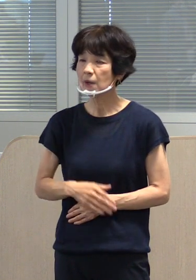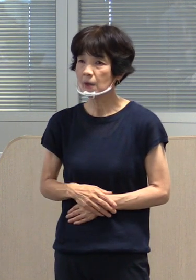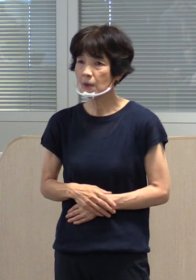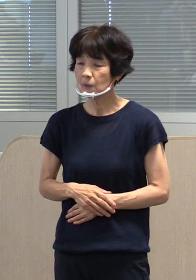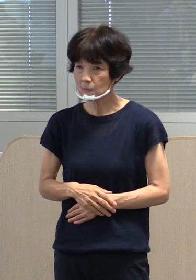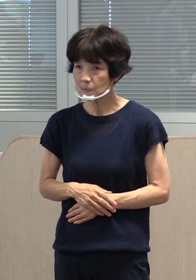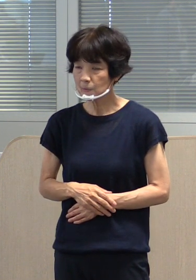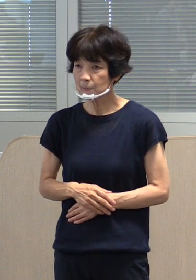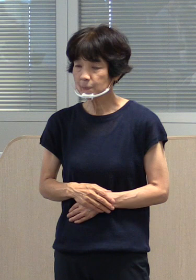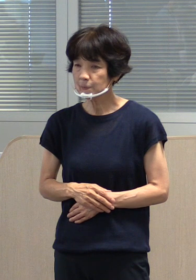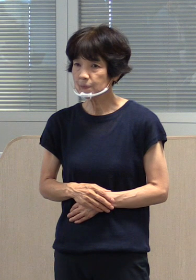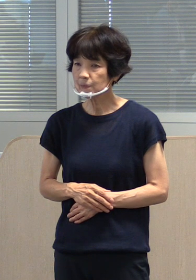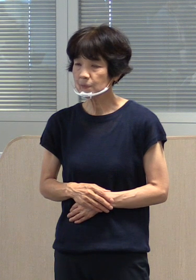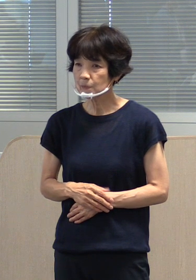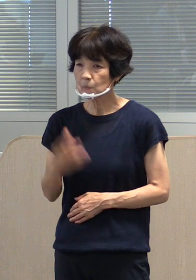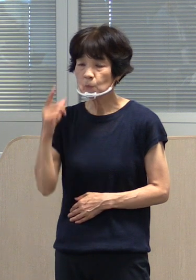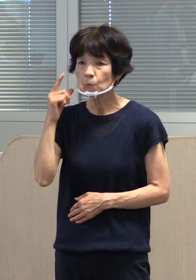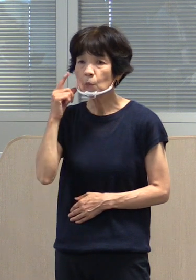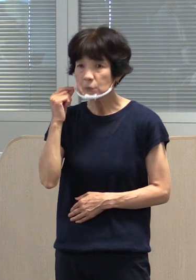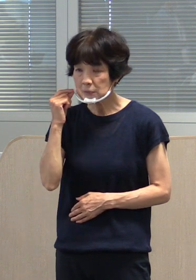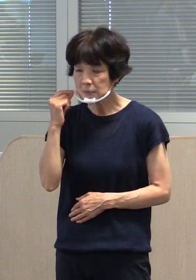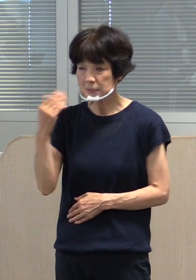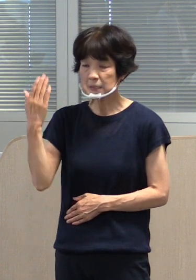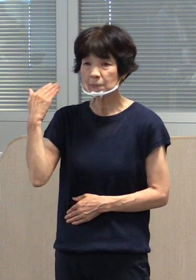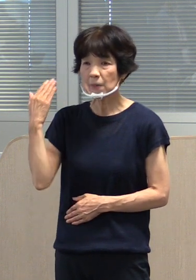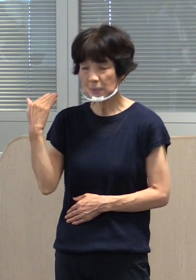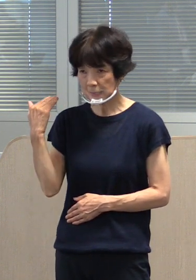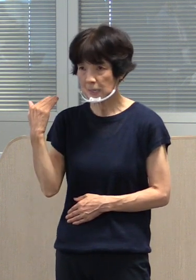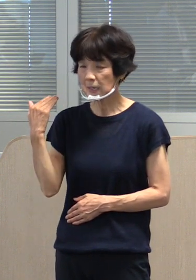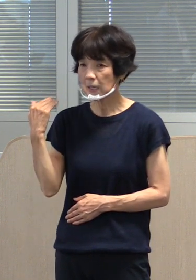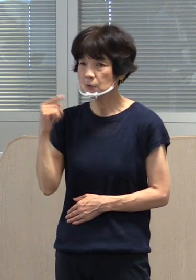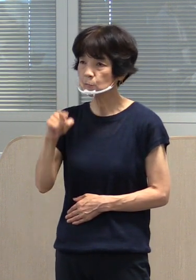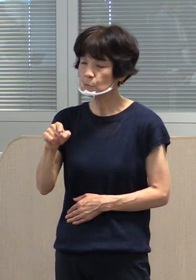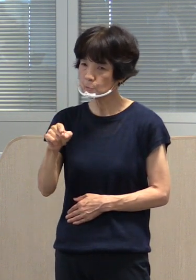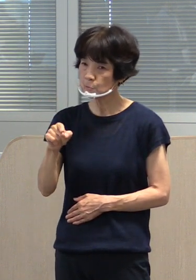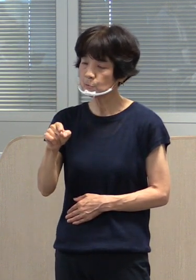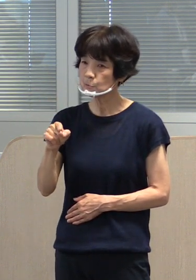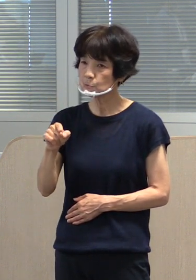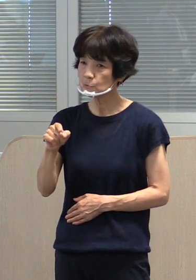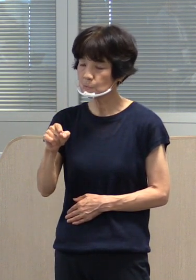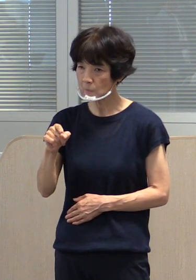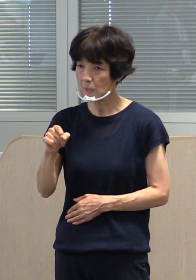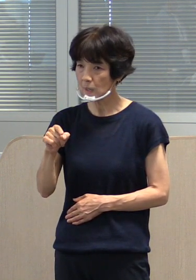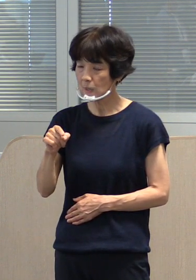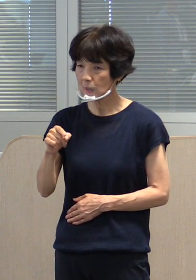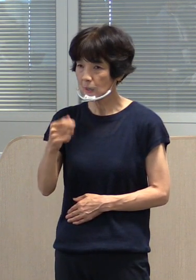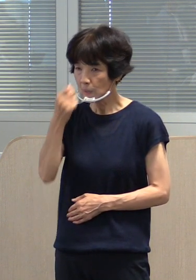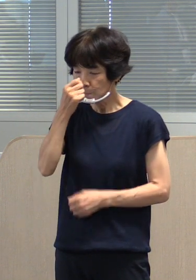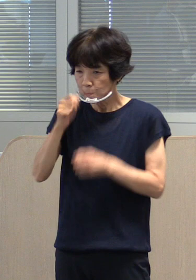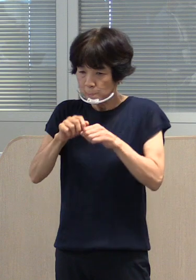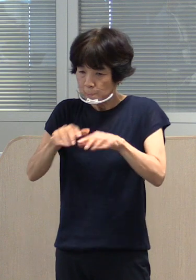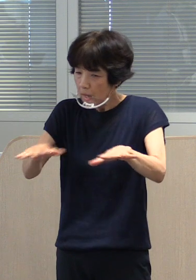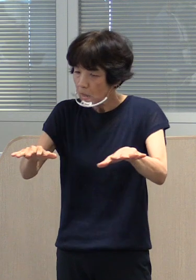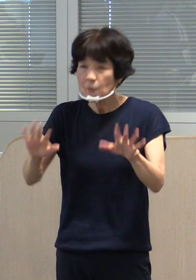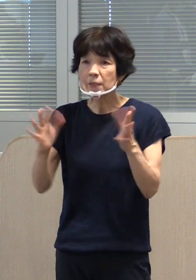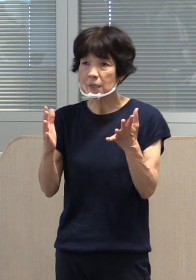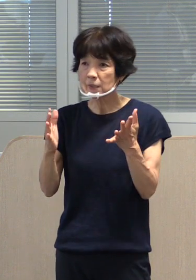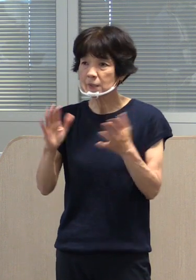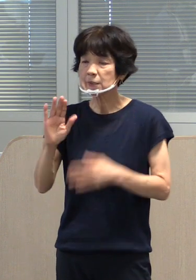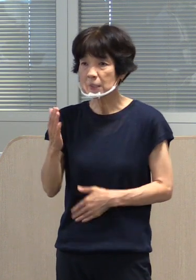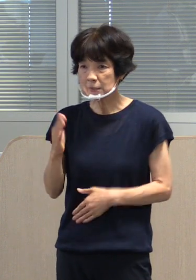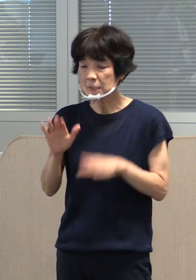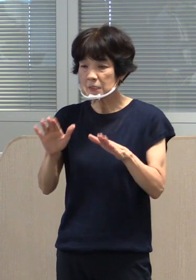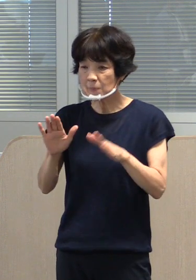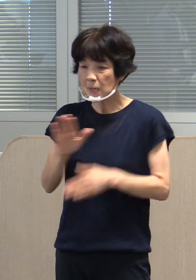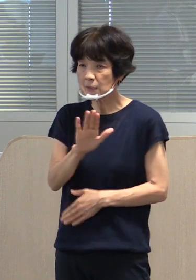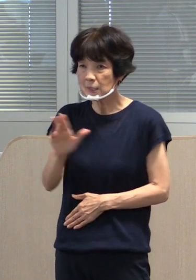がちで、もし、これまでそういうふうな蔓延状況にはなってございませんが、今、デ